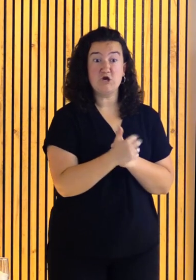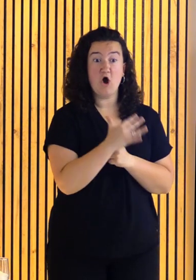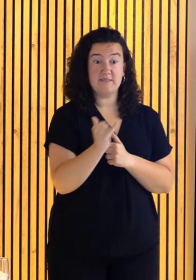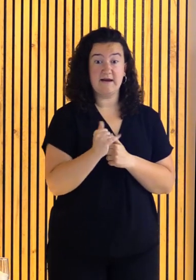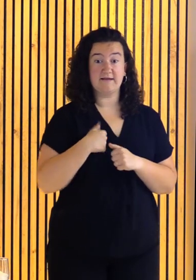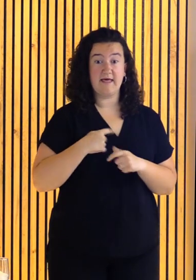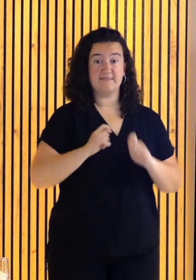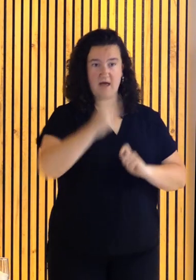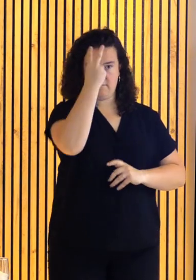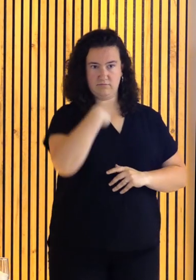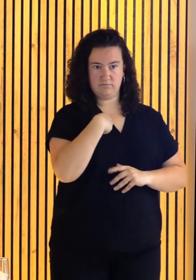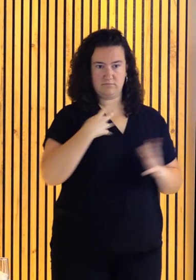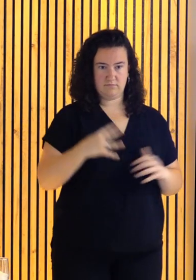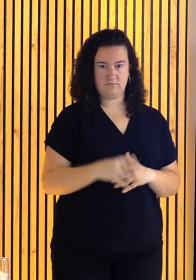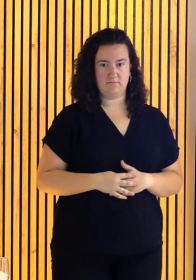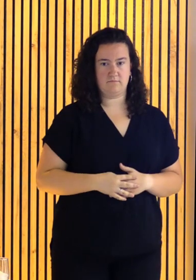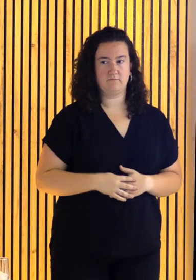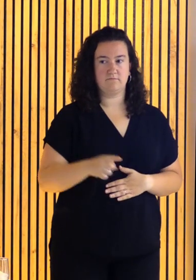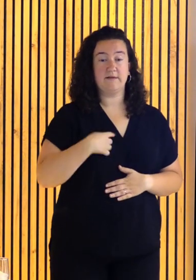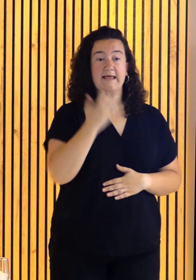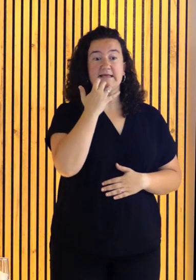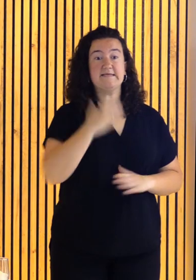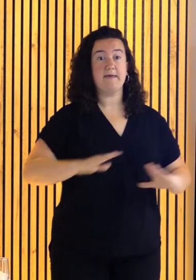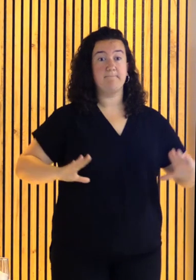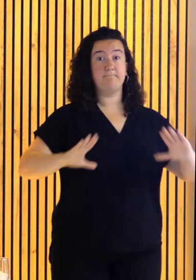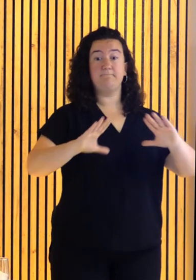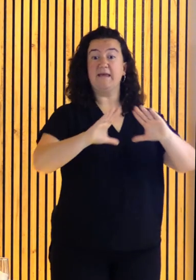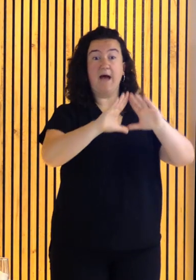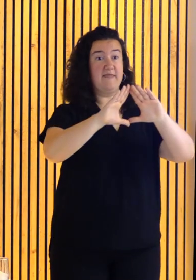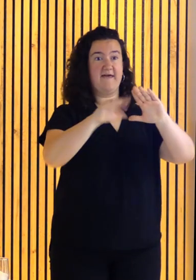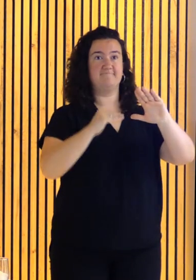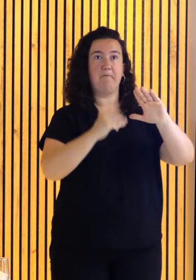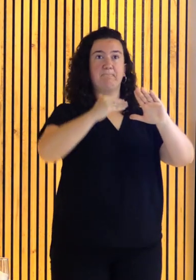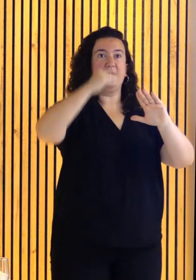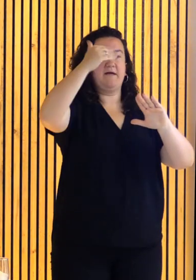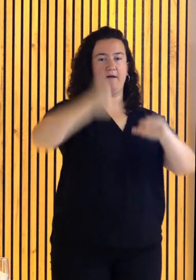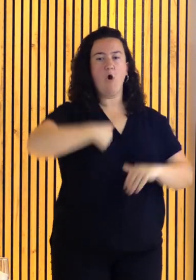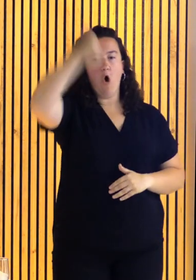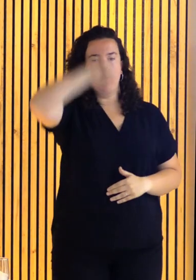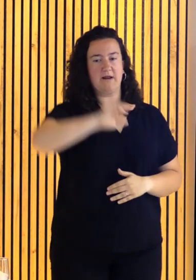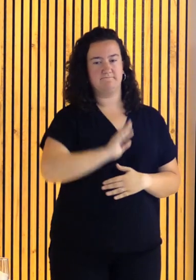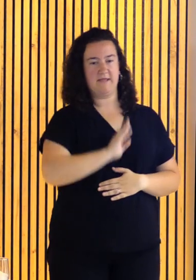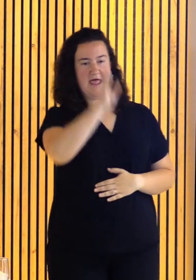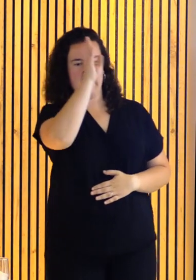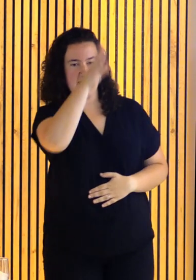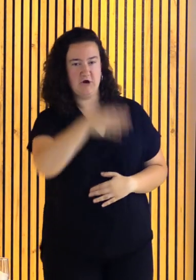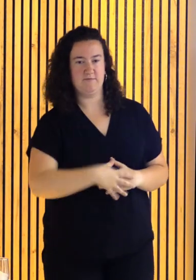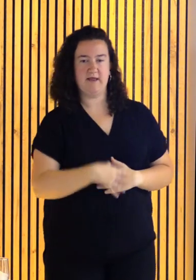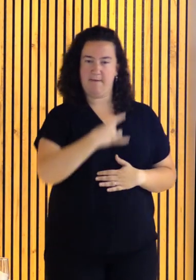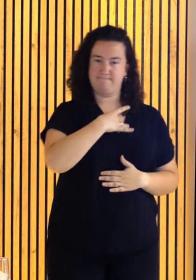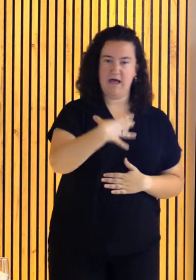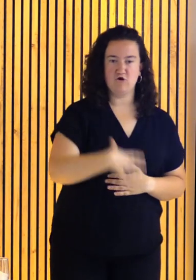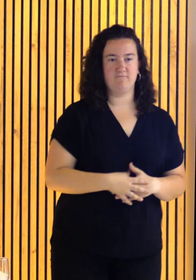Argi dago ezen, zenbat eta gorago egon piramidearen tontorrean, da, gizona, heteroa, zuria, norbere herrialdean bizi